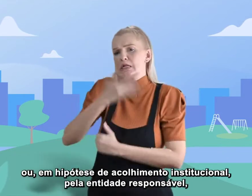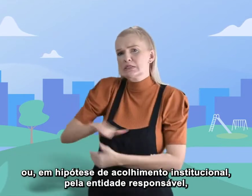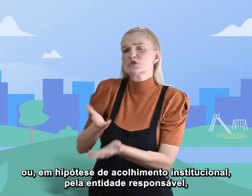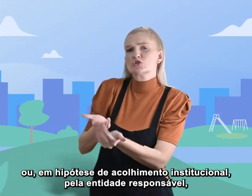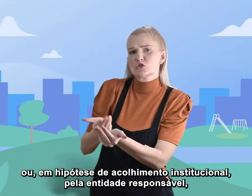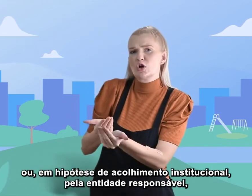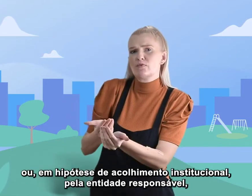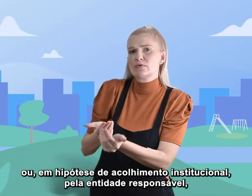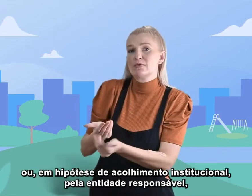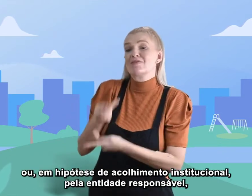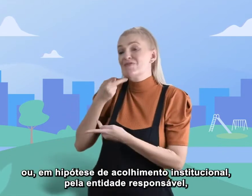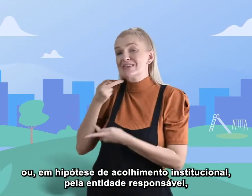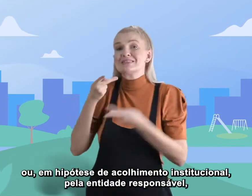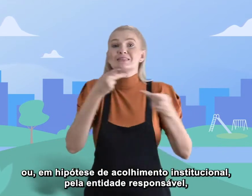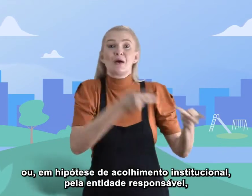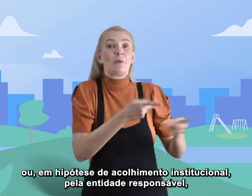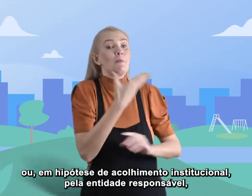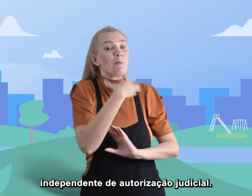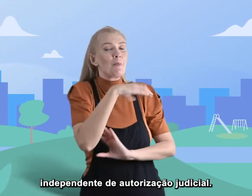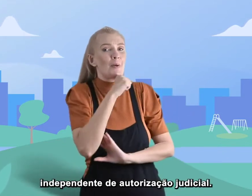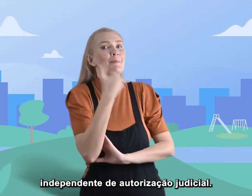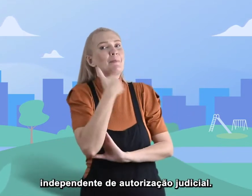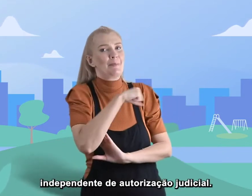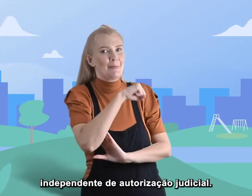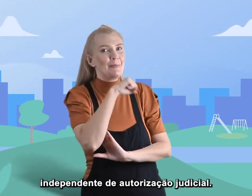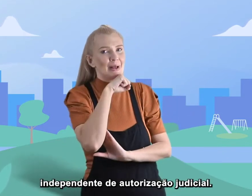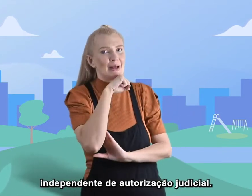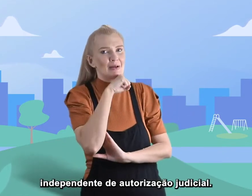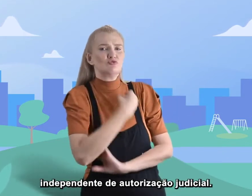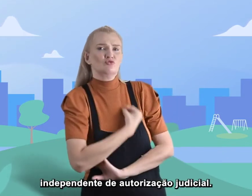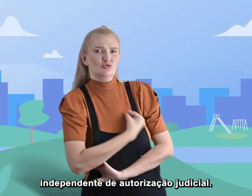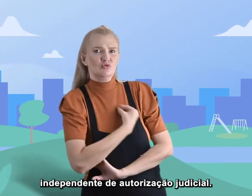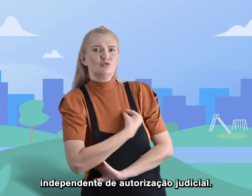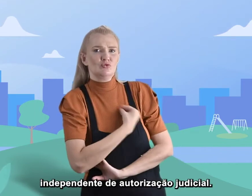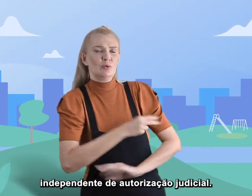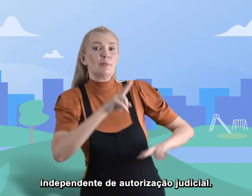pela entidade responsável, independente de autorização judicial.